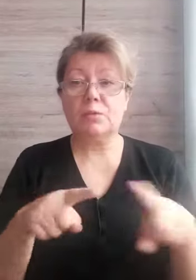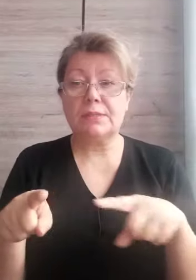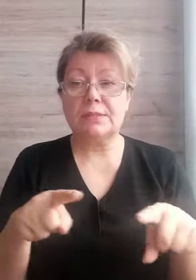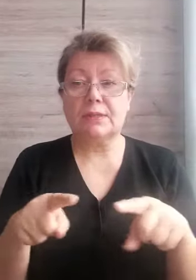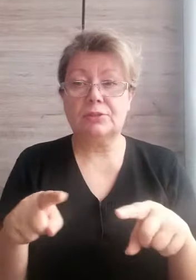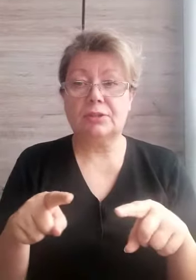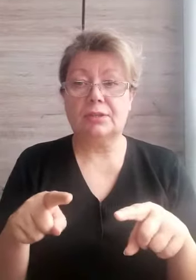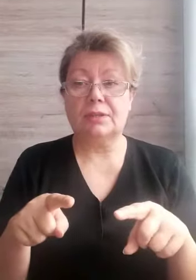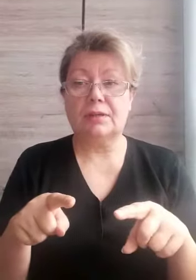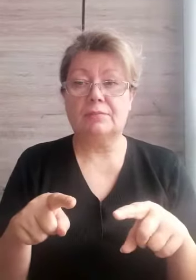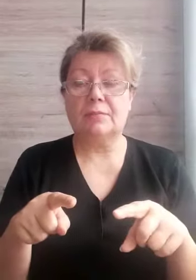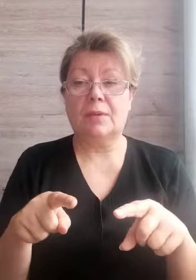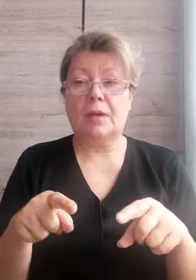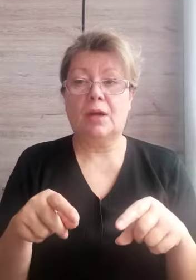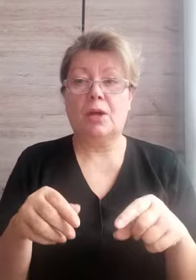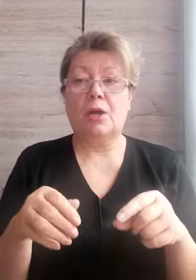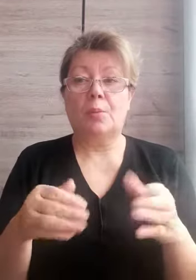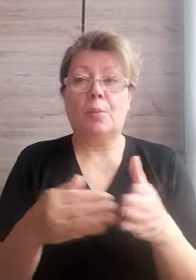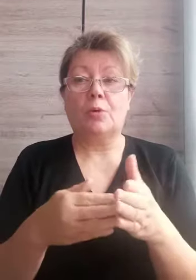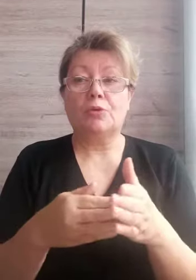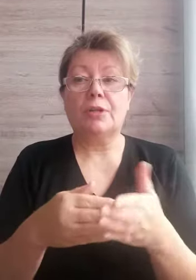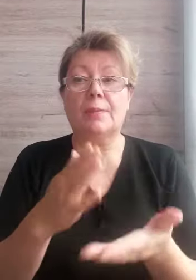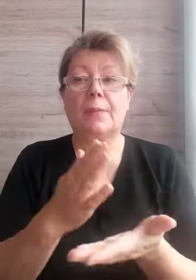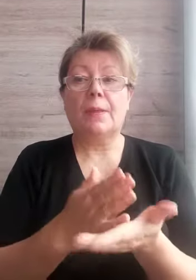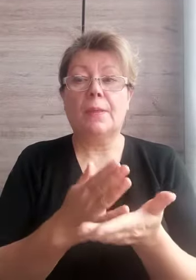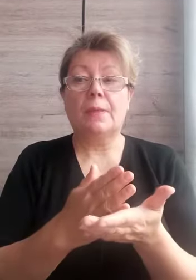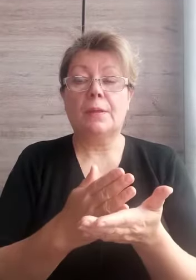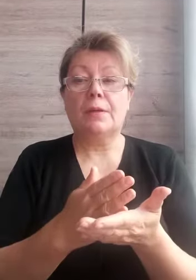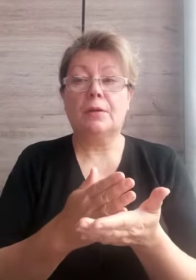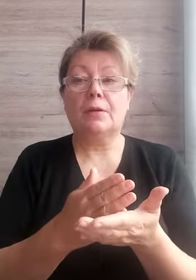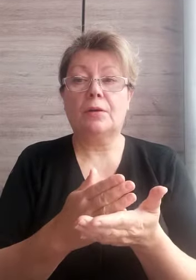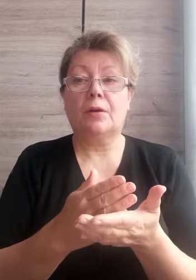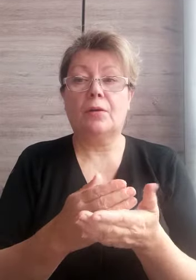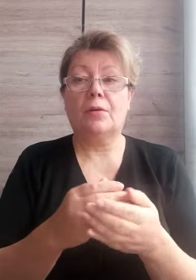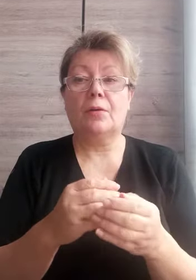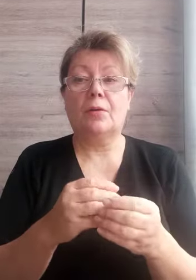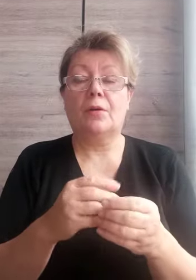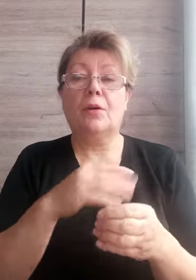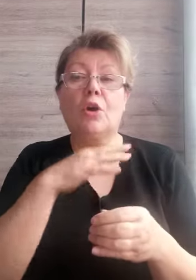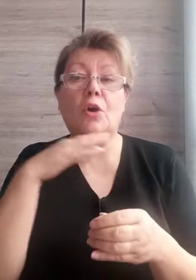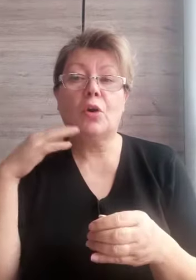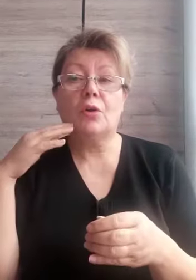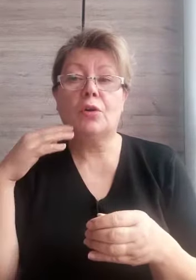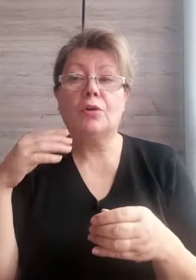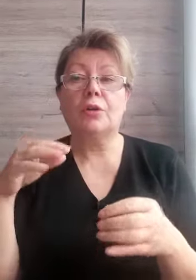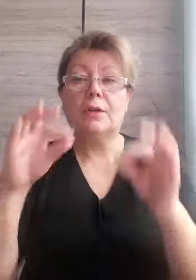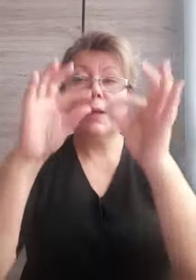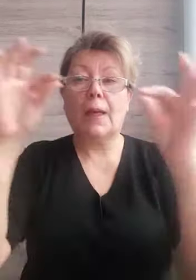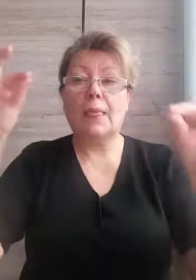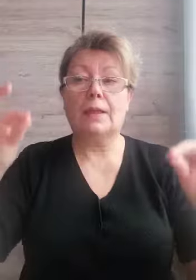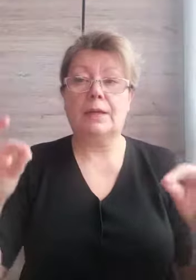znaczenia. Potrzebne tylko kolorami,